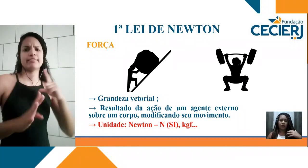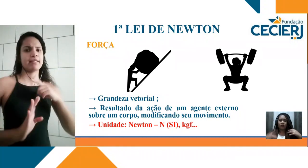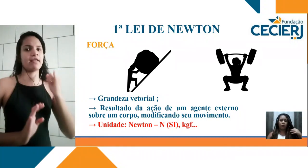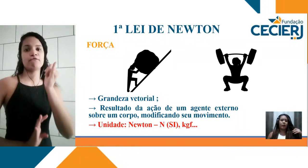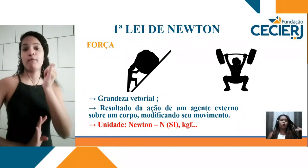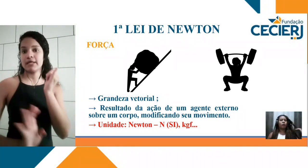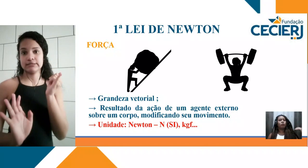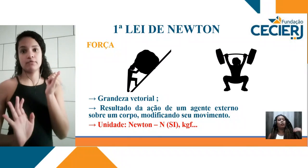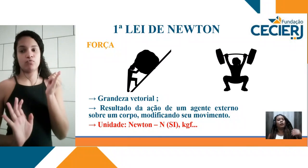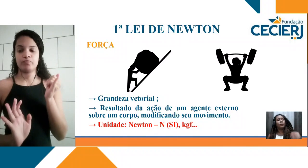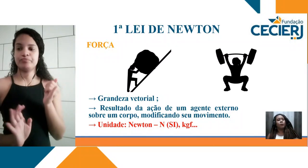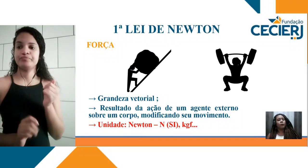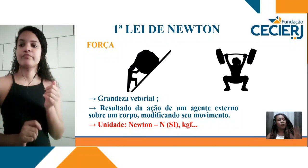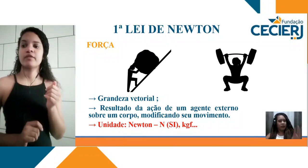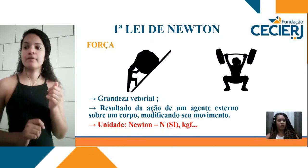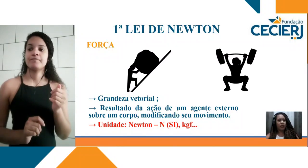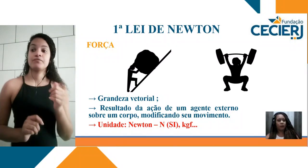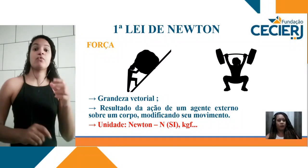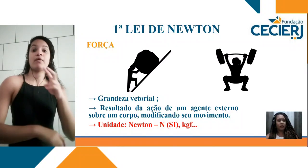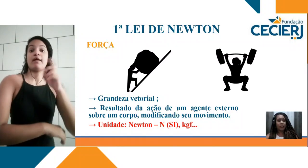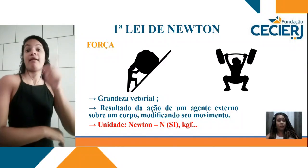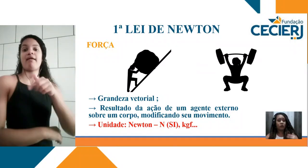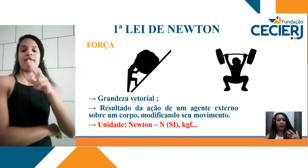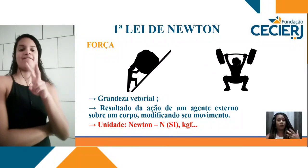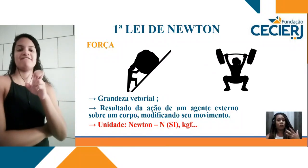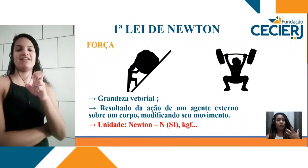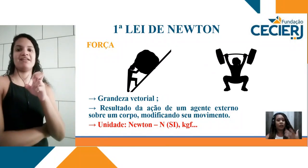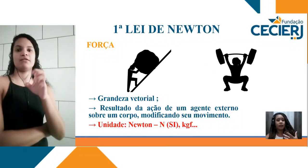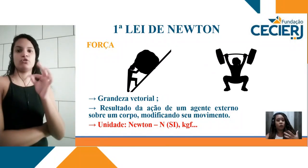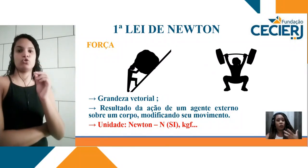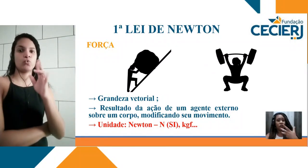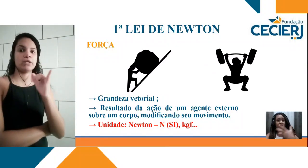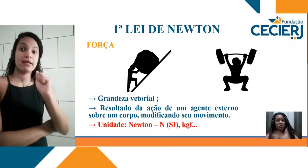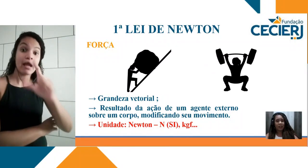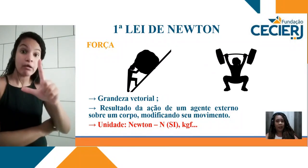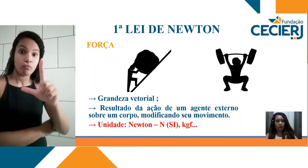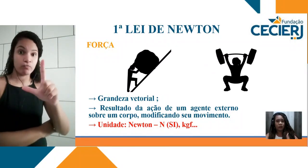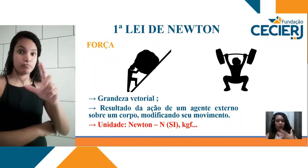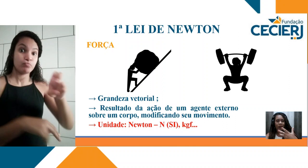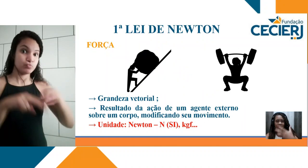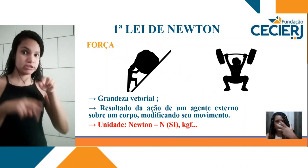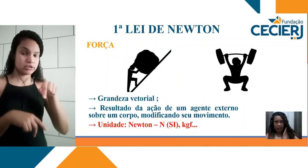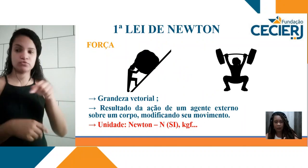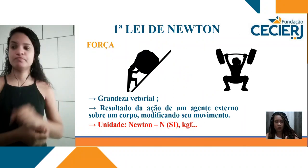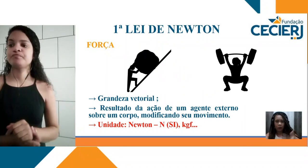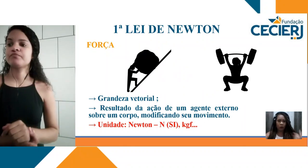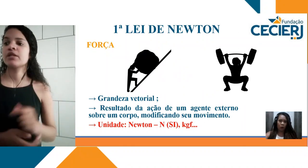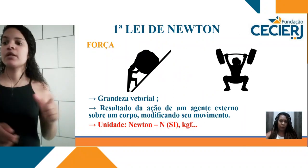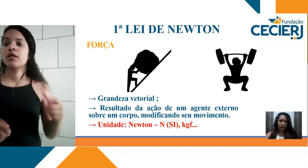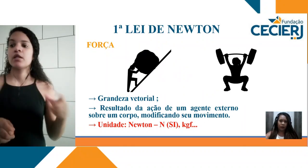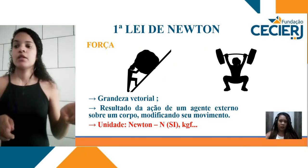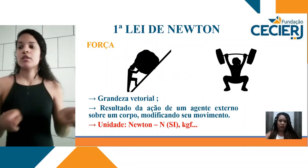ter essas informações. Então, ele é vetorial. E ele é resultado da interação de um agente externo sobre